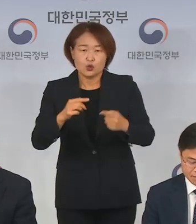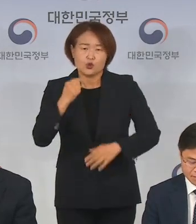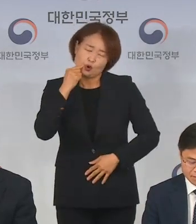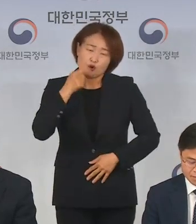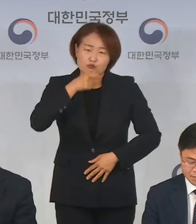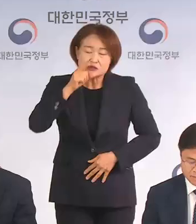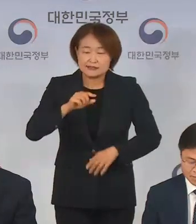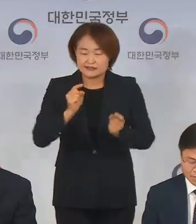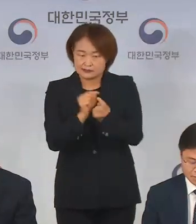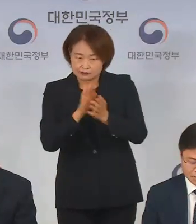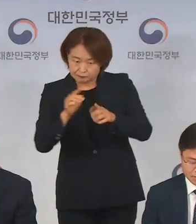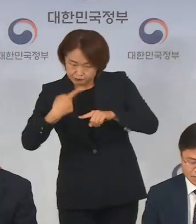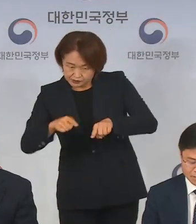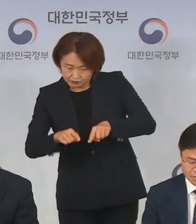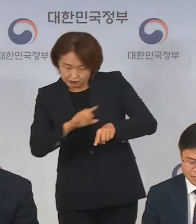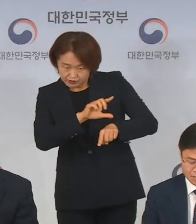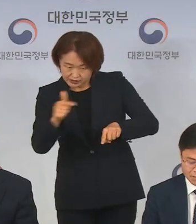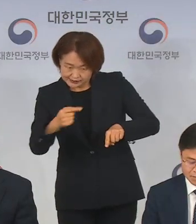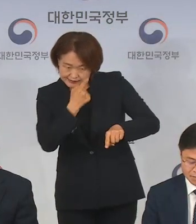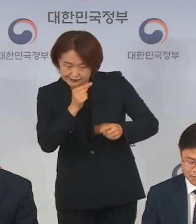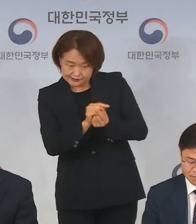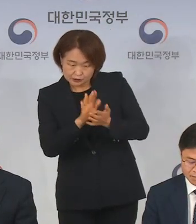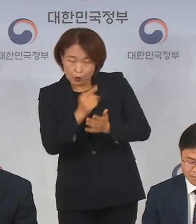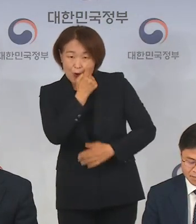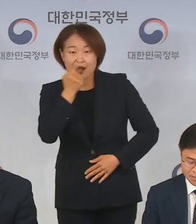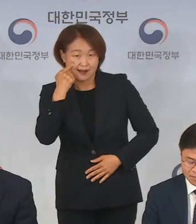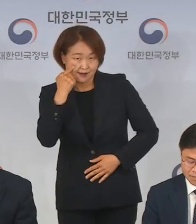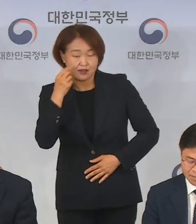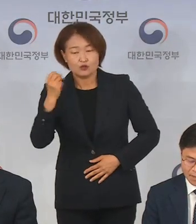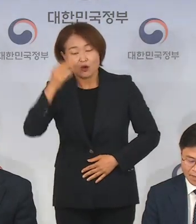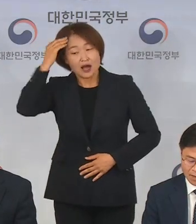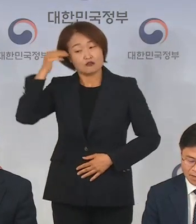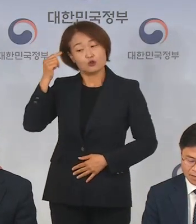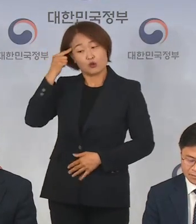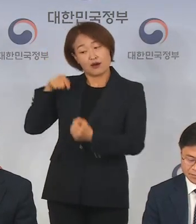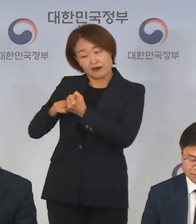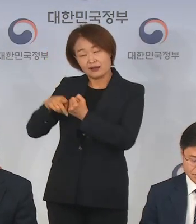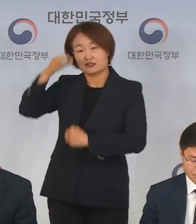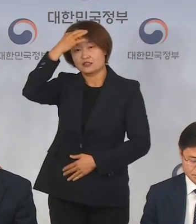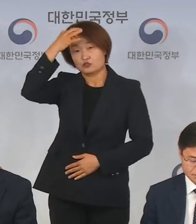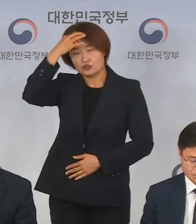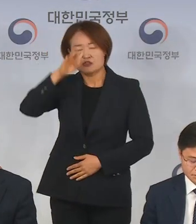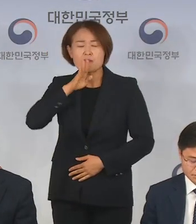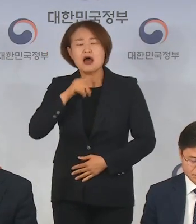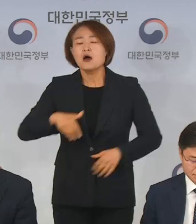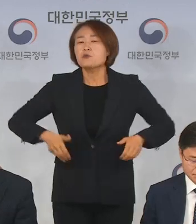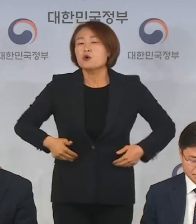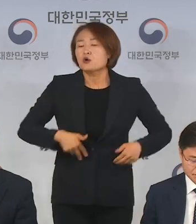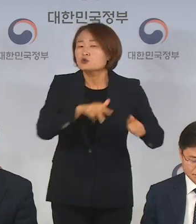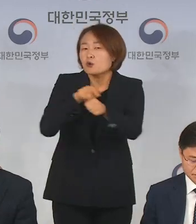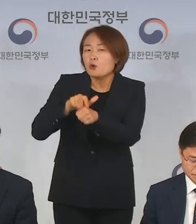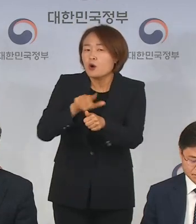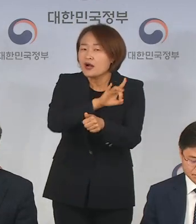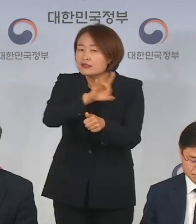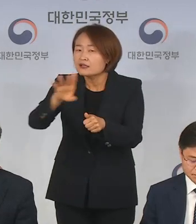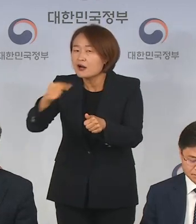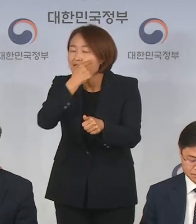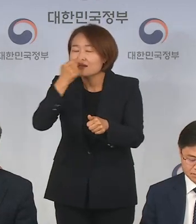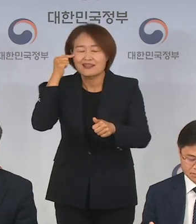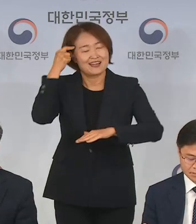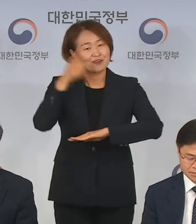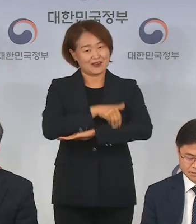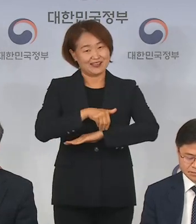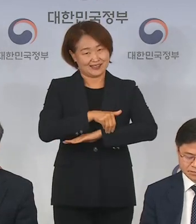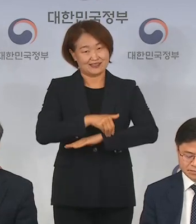등을 직접 확인하고 우리의 과학적, 기술적 분석에 필요한 정보를 확인할 계획입니다.